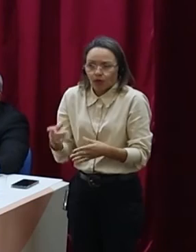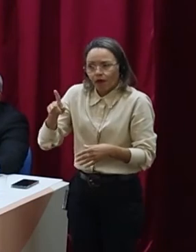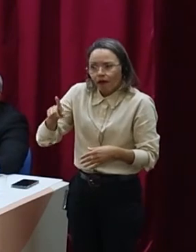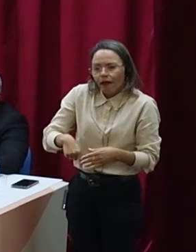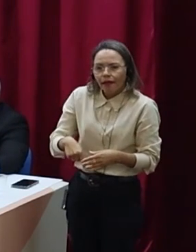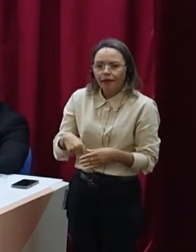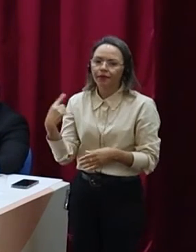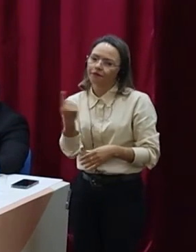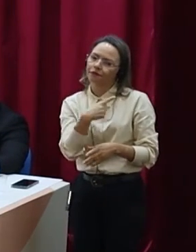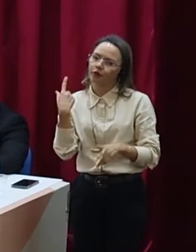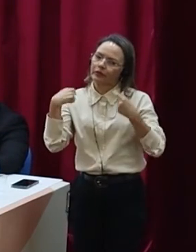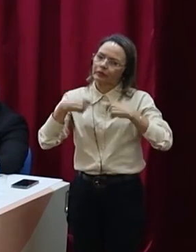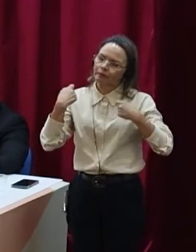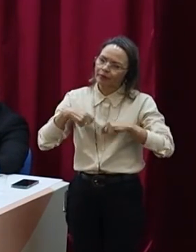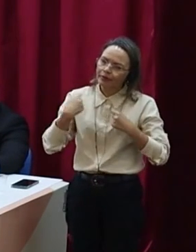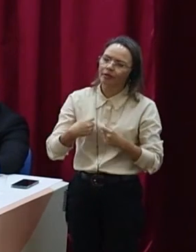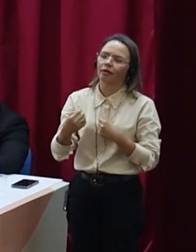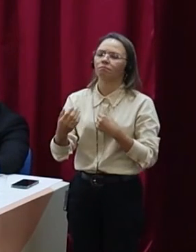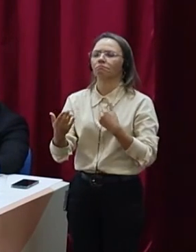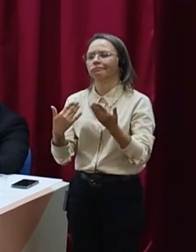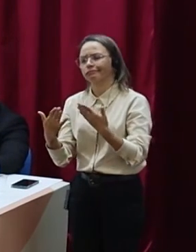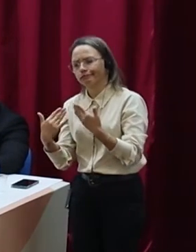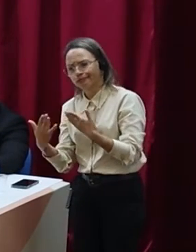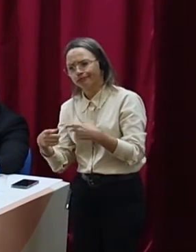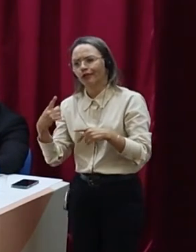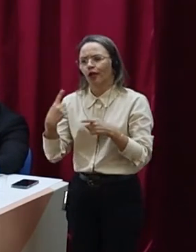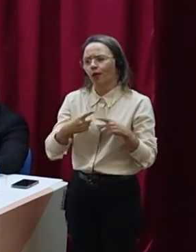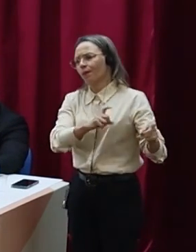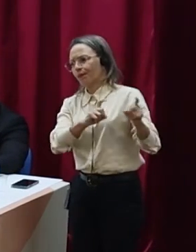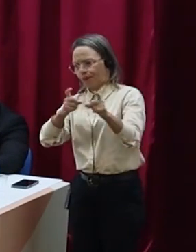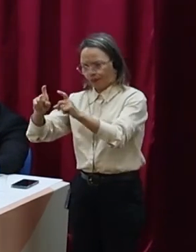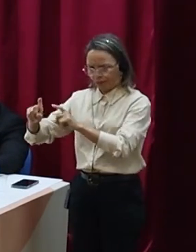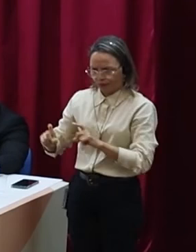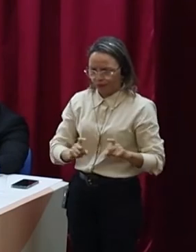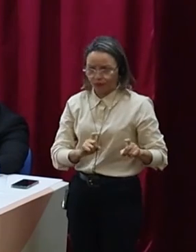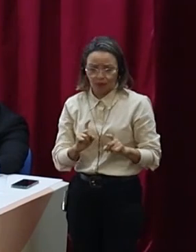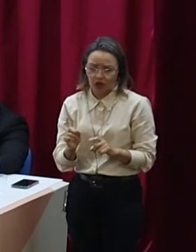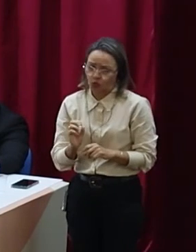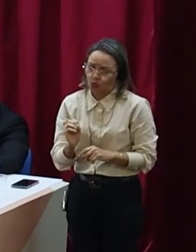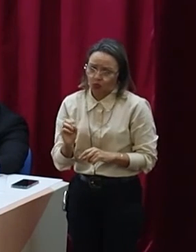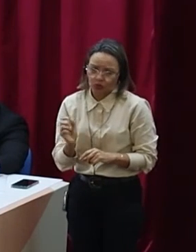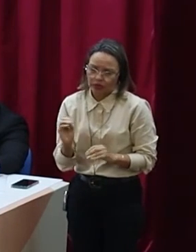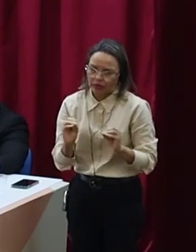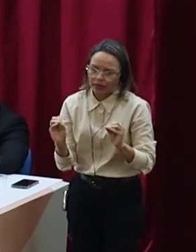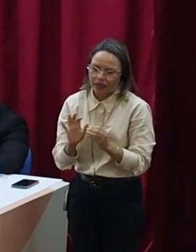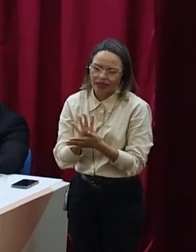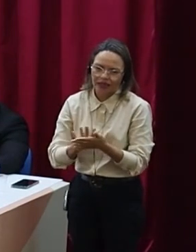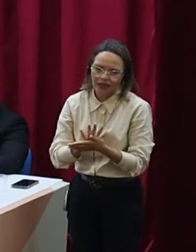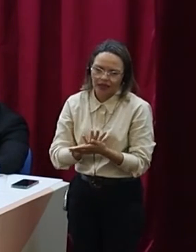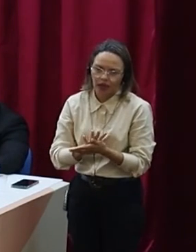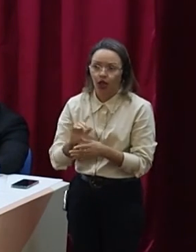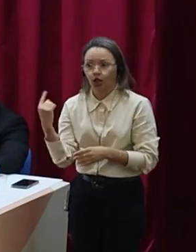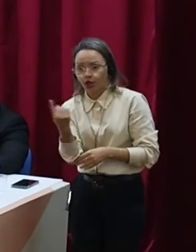debatir, lamentablemente no se debate, y nosotros desde donde estamos impulsamos ese debate. Tratamos de aprender